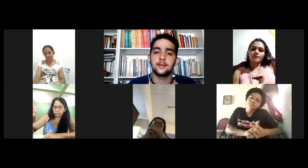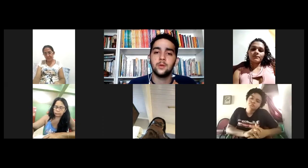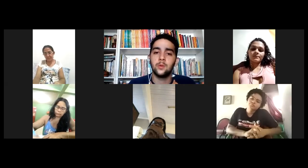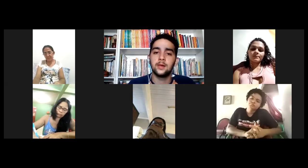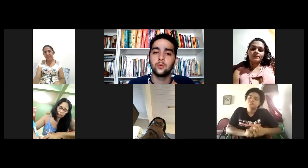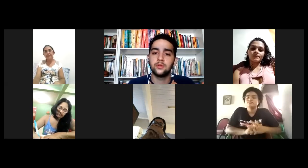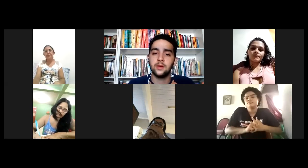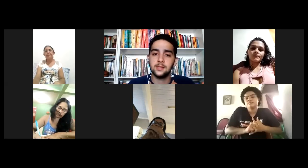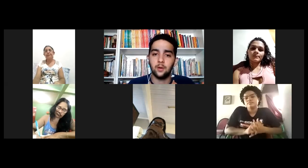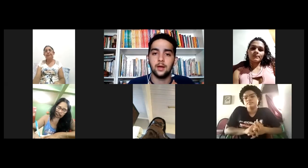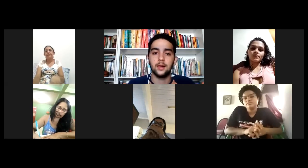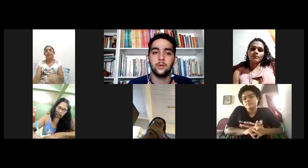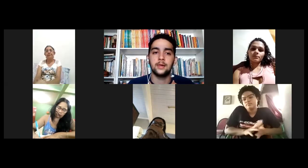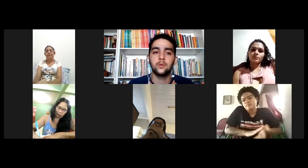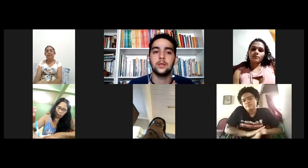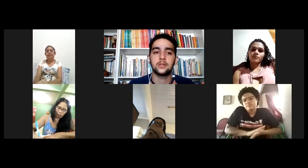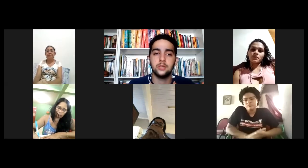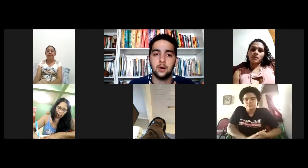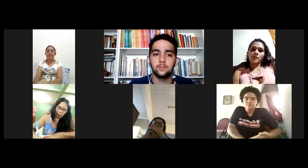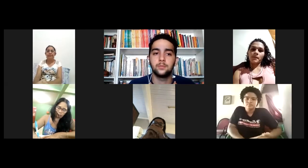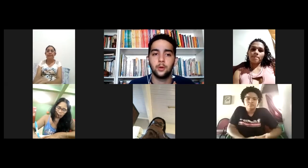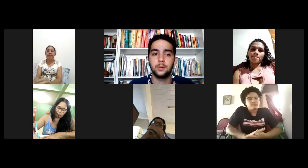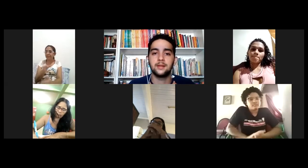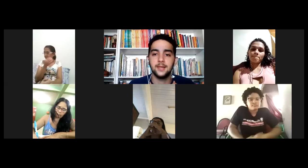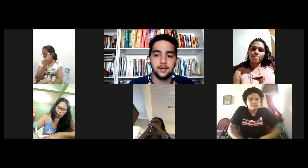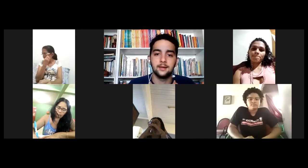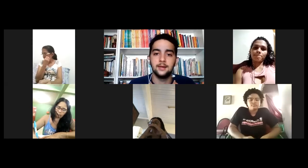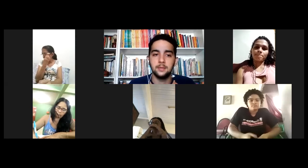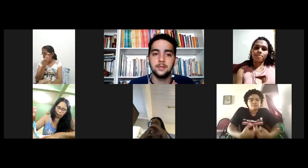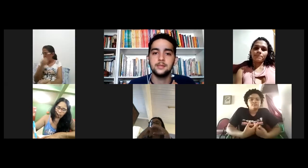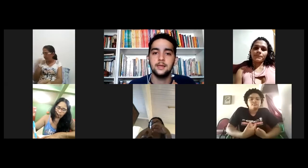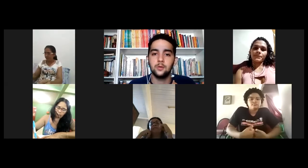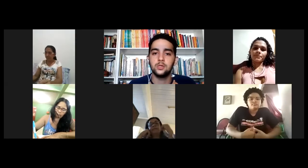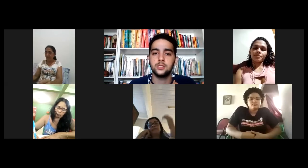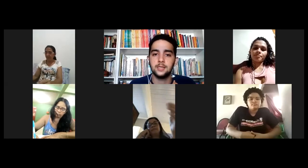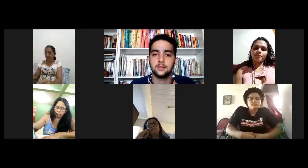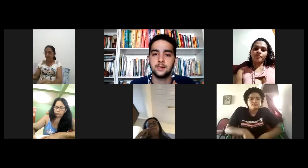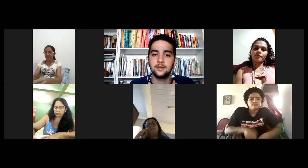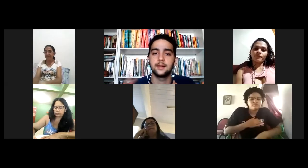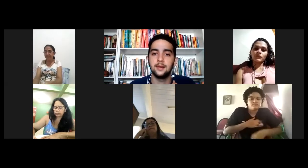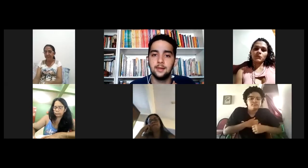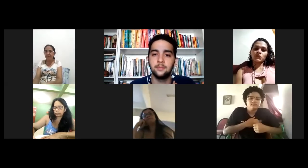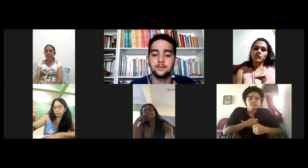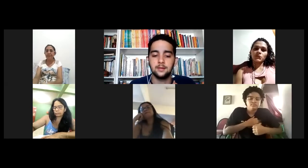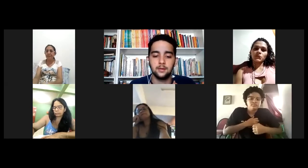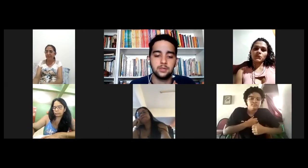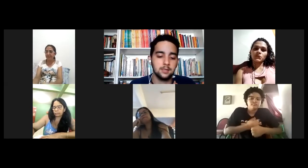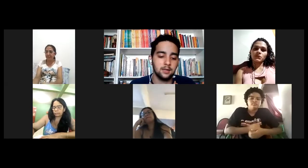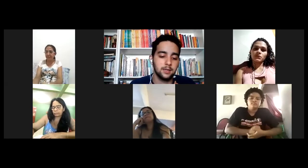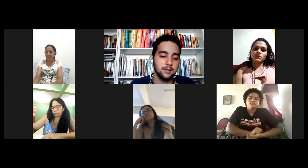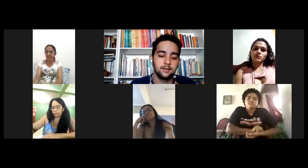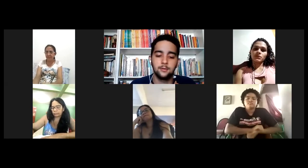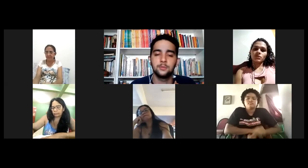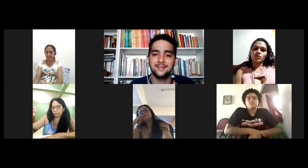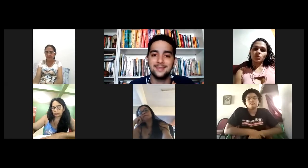ela não é uma língua universal, ela é uma língua nacional, própria brasileira. Libras, língua de sinais brasileira. Libras, língua de